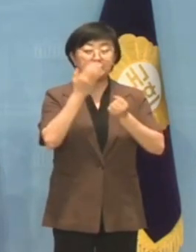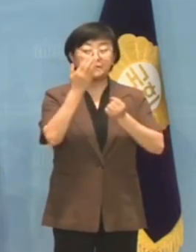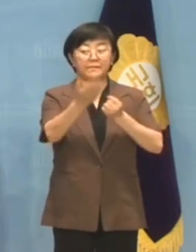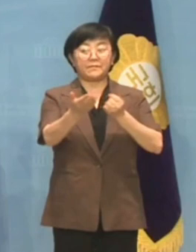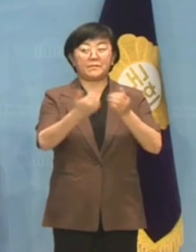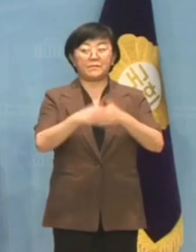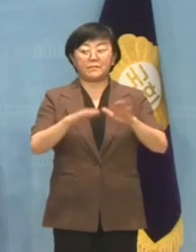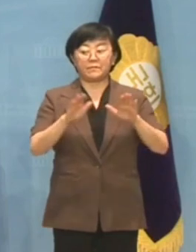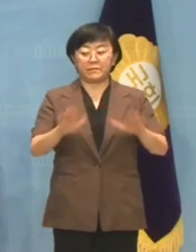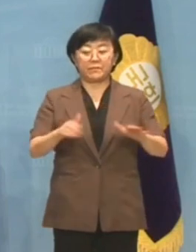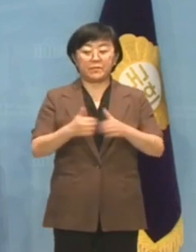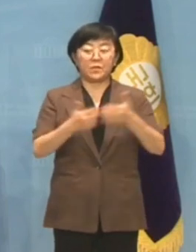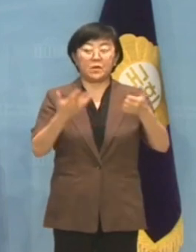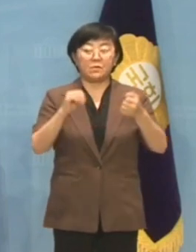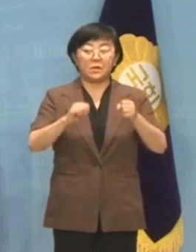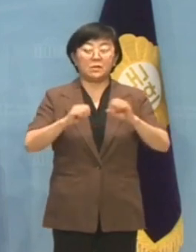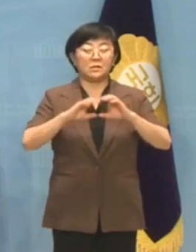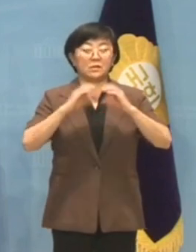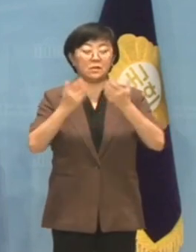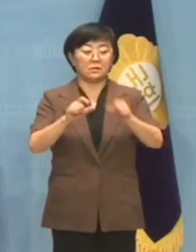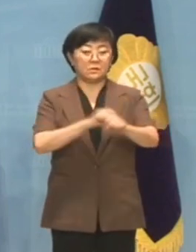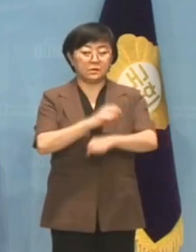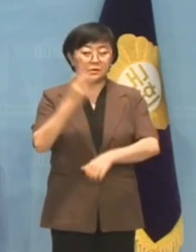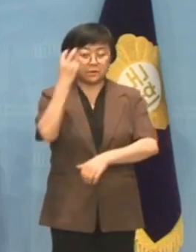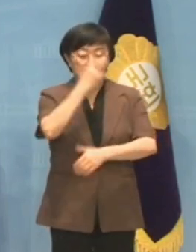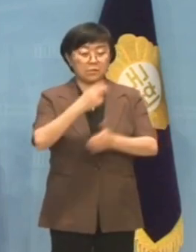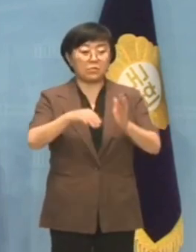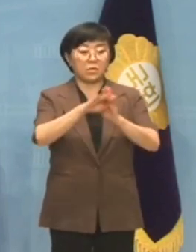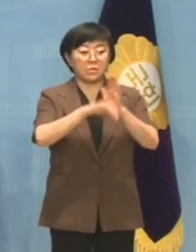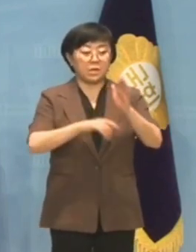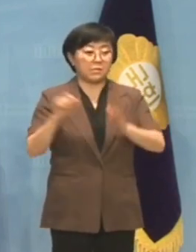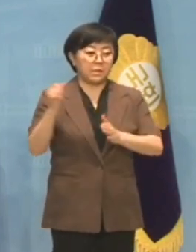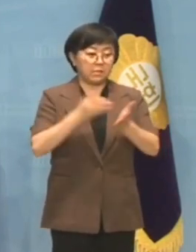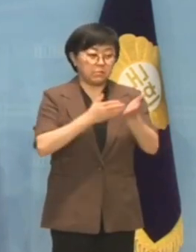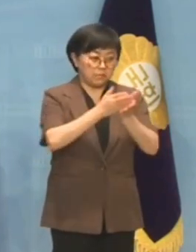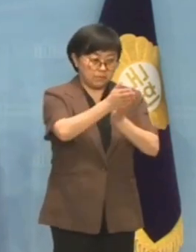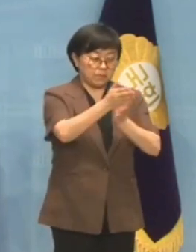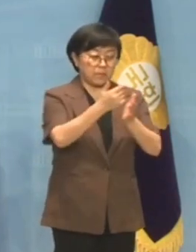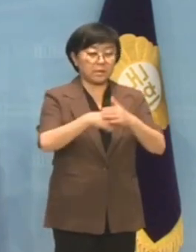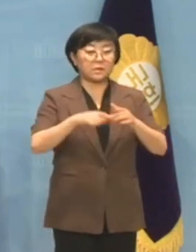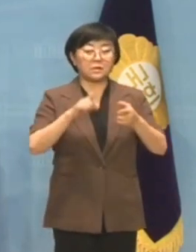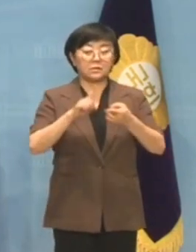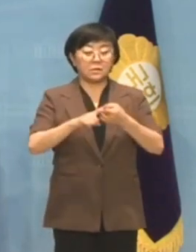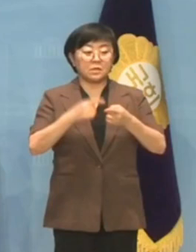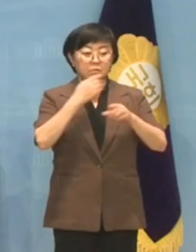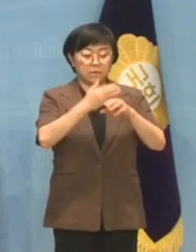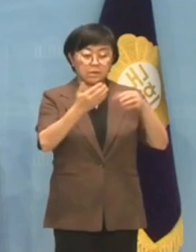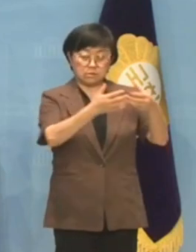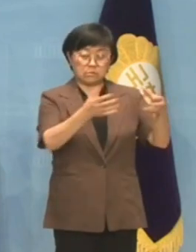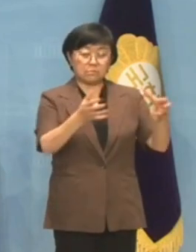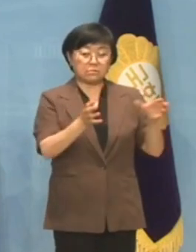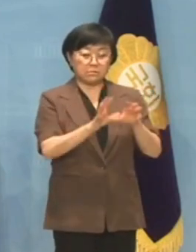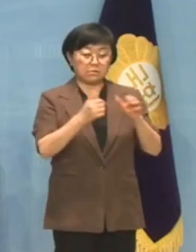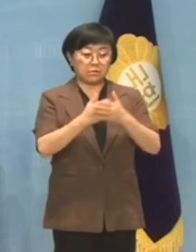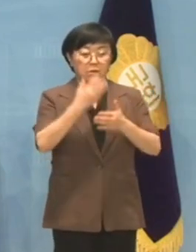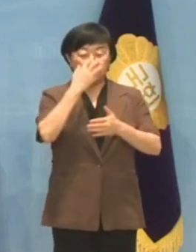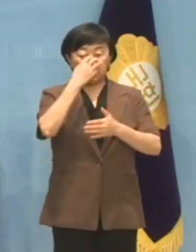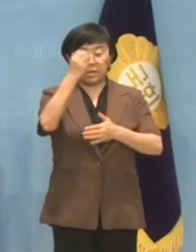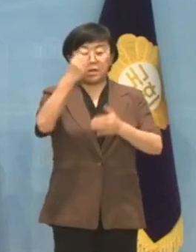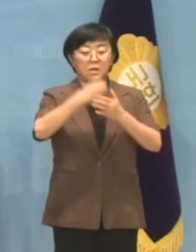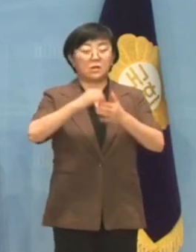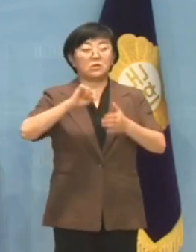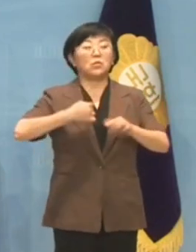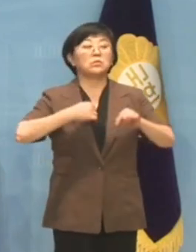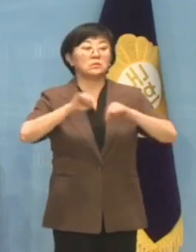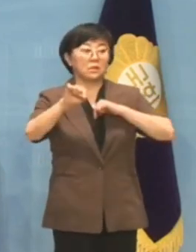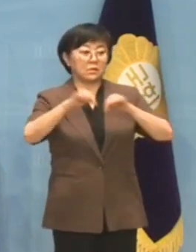강조하며 오늘 50억 클럽 특검 법안을 졸속으로 강행 처리한 민주당의 오만과